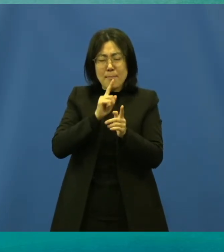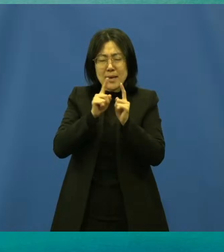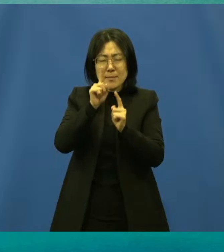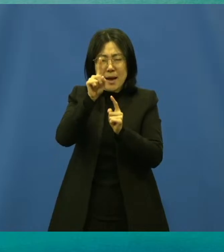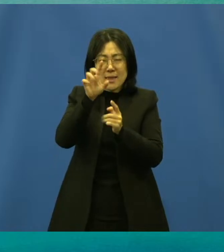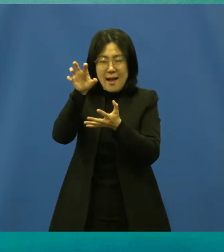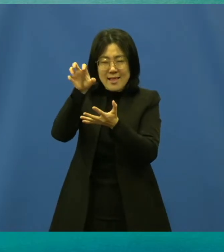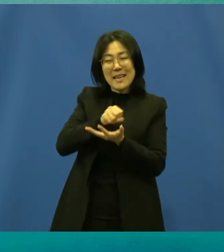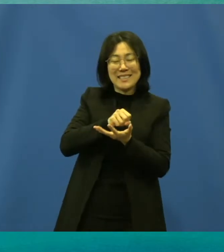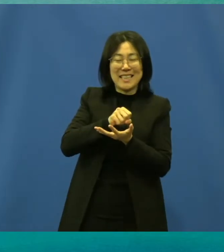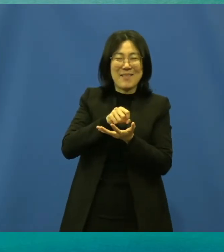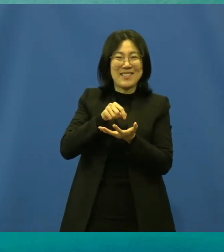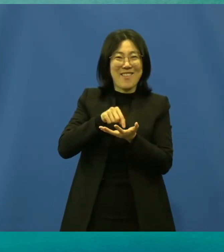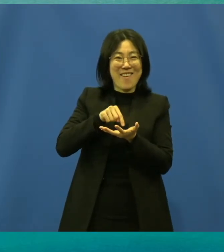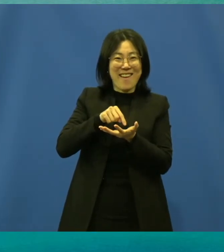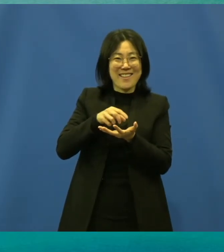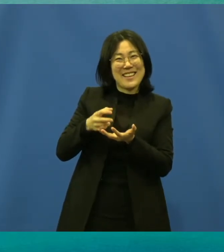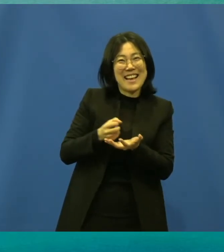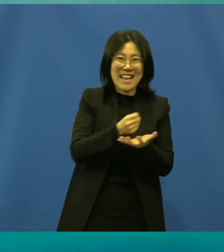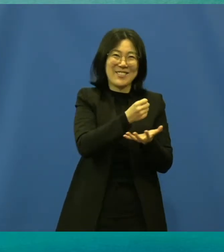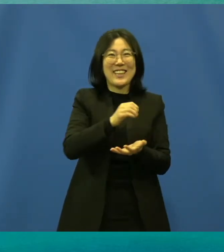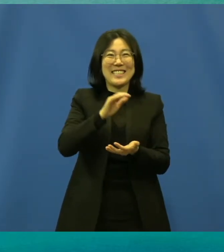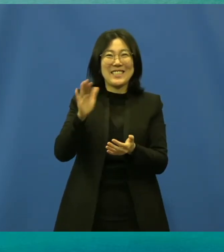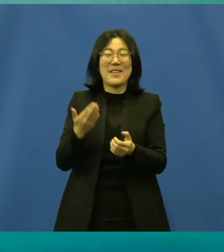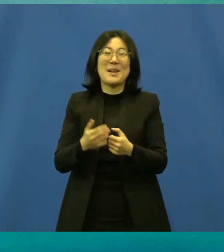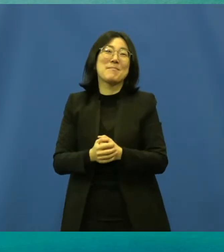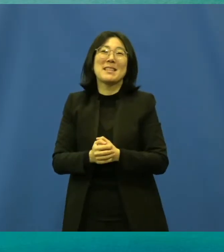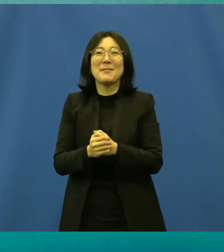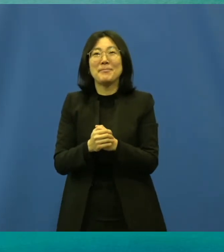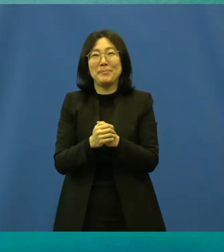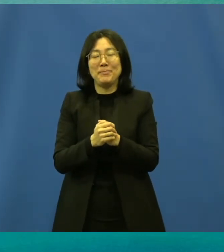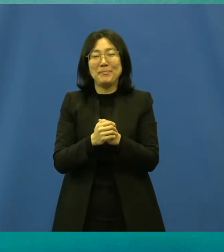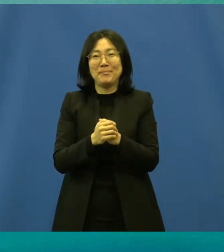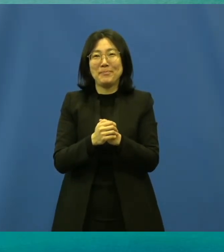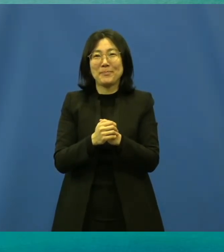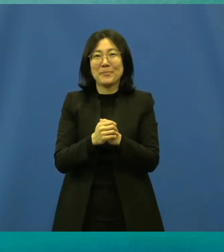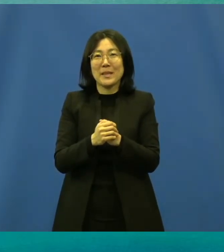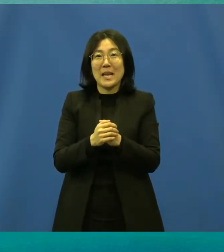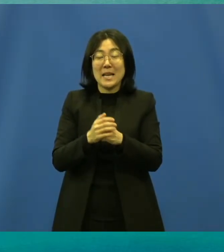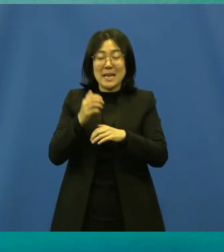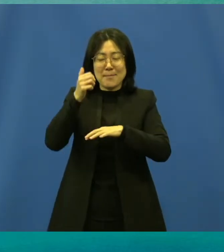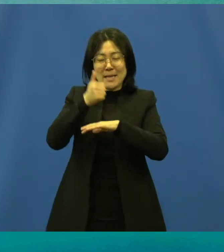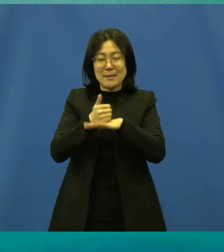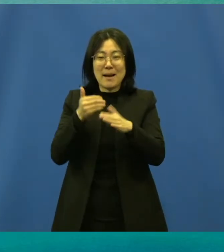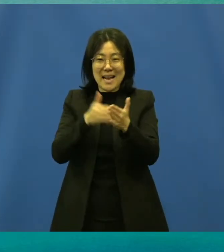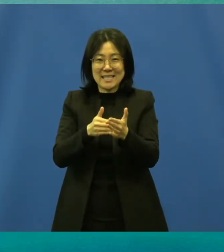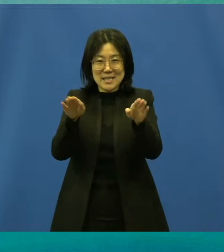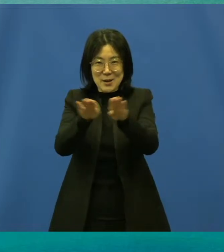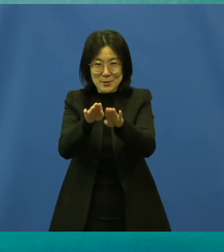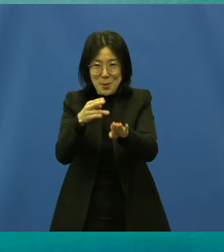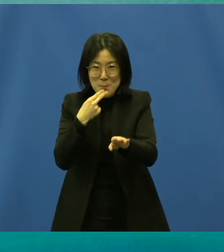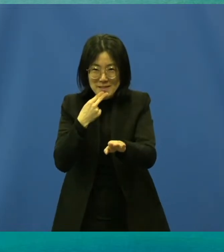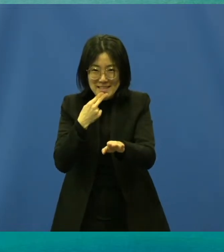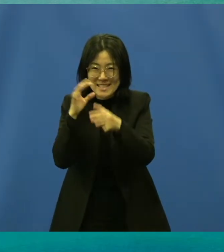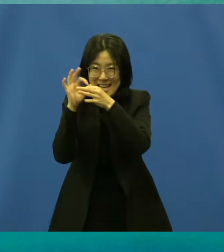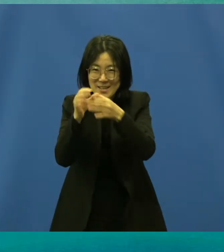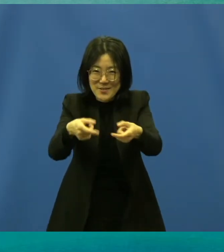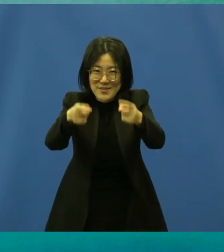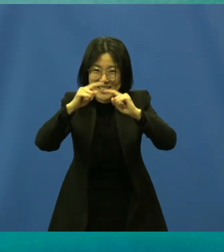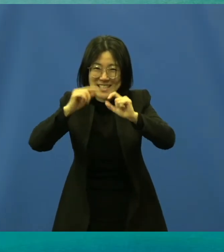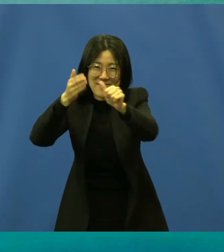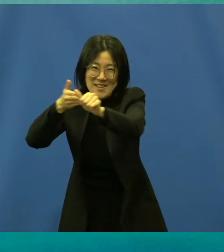너무 여러분들이 사모하시면서 이렇게 기다리시고 끝까지 또 안주하시기를 바랍니다.